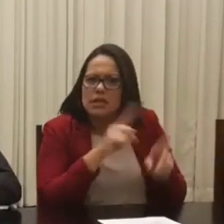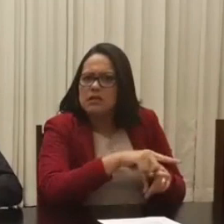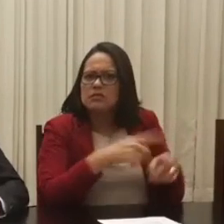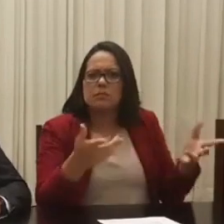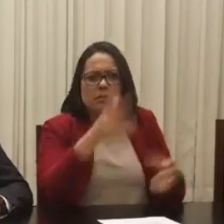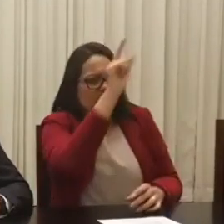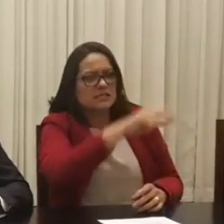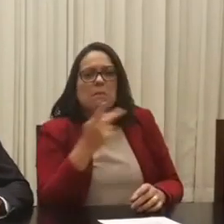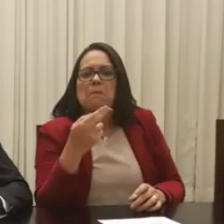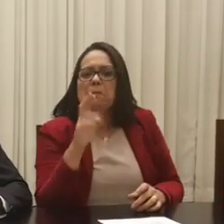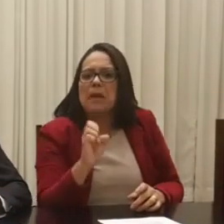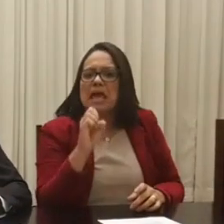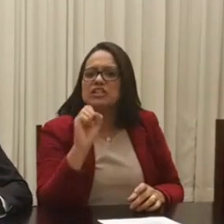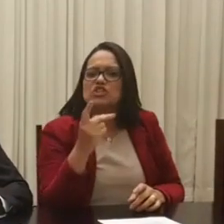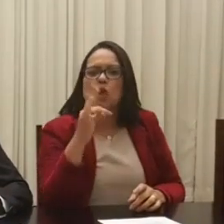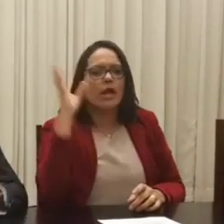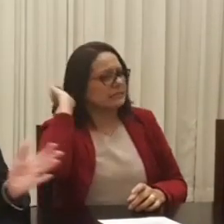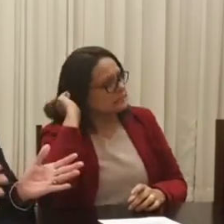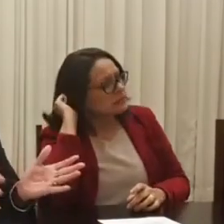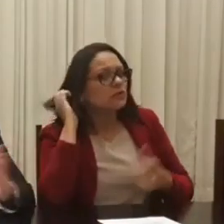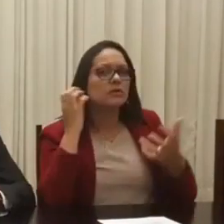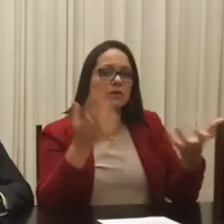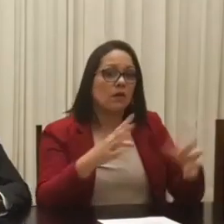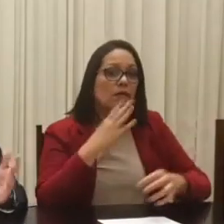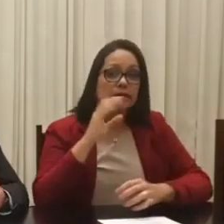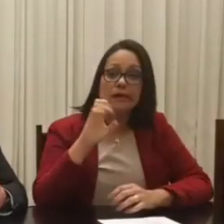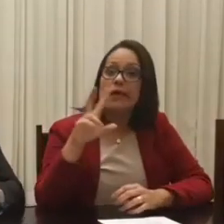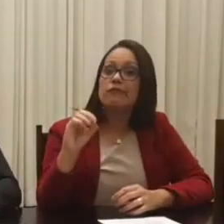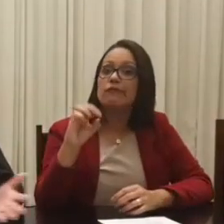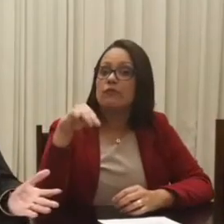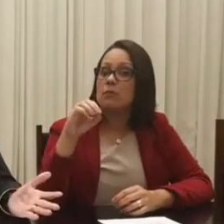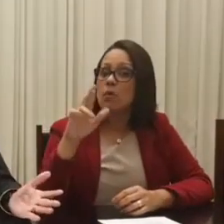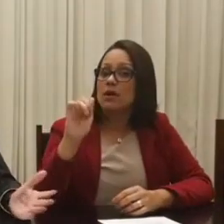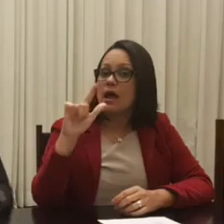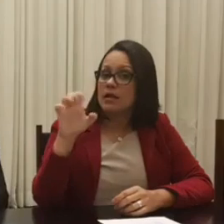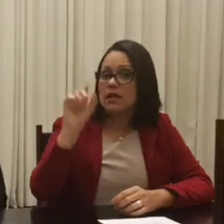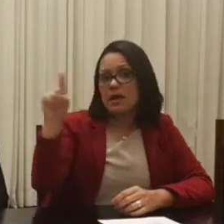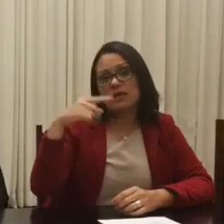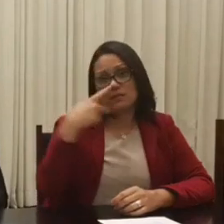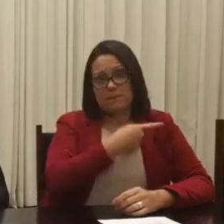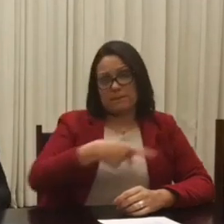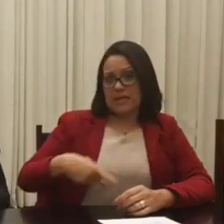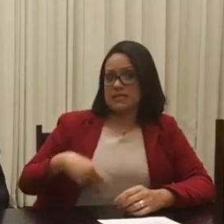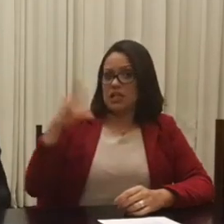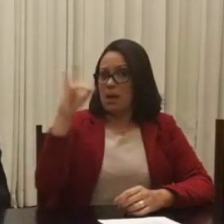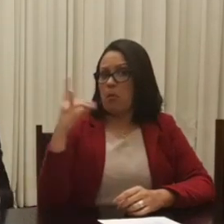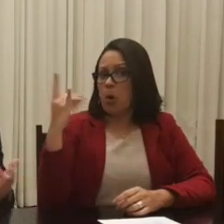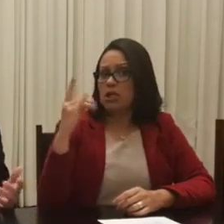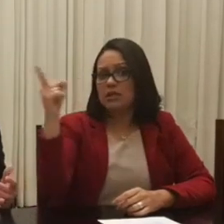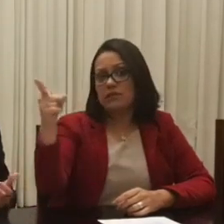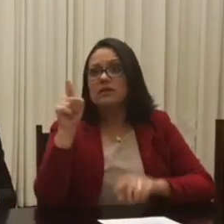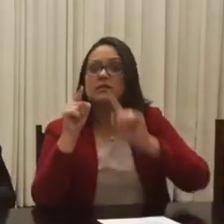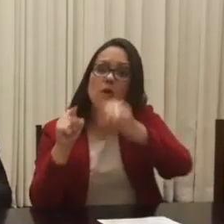um homem pré-histórico. Não é isso, né? O Evo Morales, lá na Bolívia, ele é presidente da República, assim nós podemos, na Bolívia, tem um índio